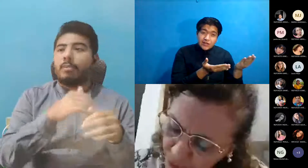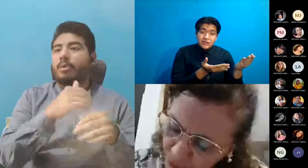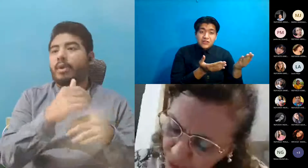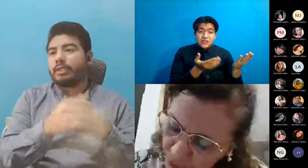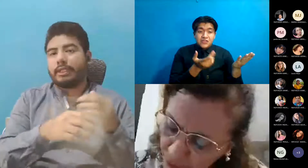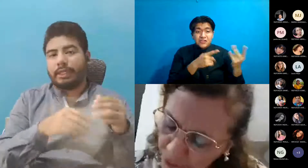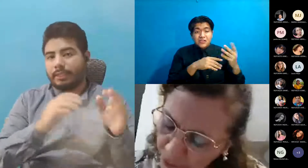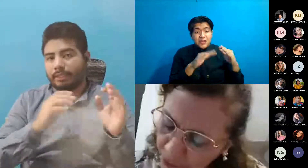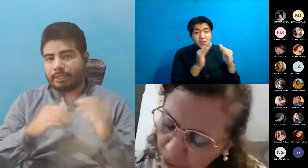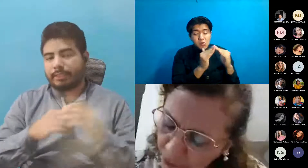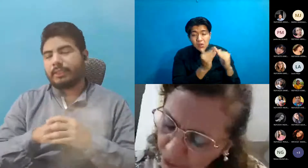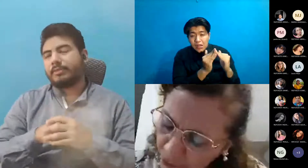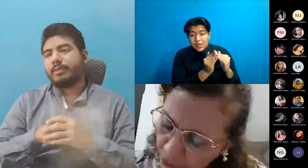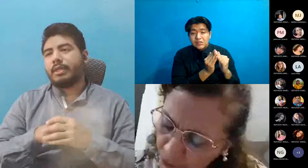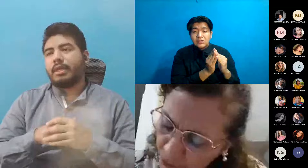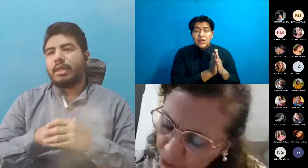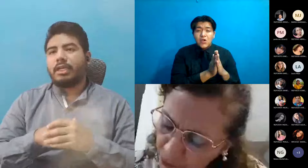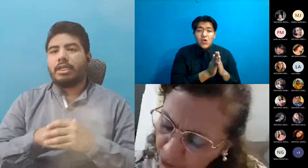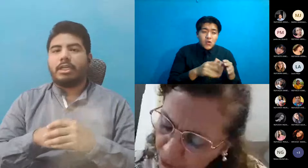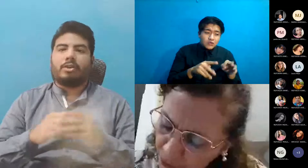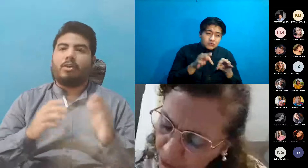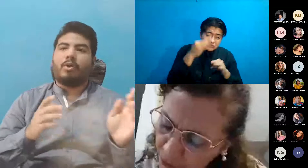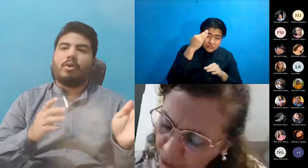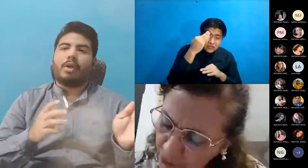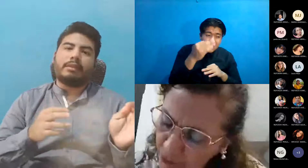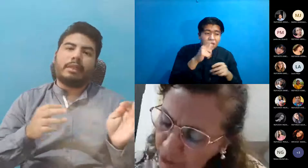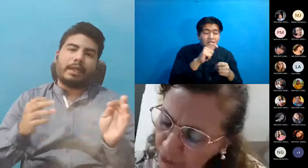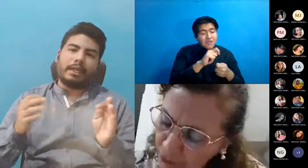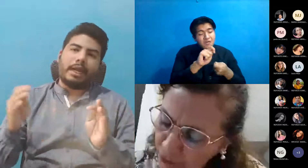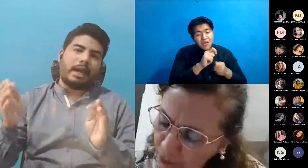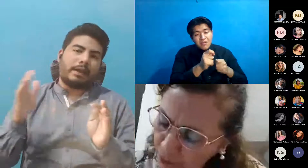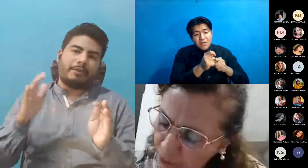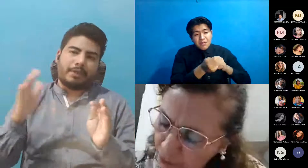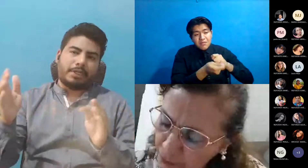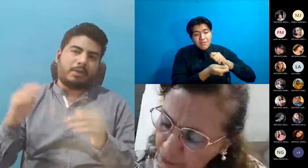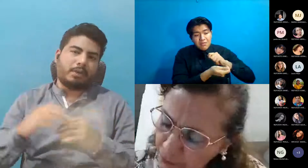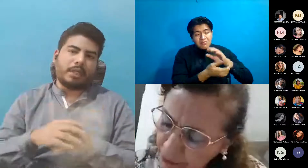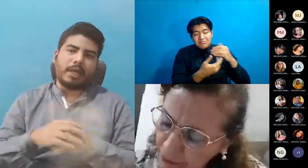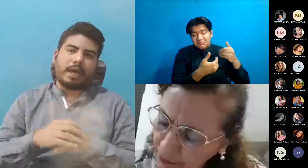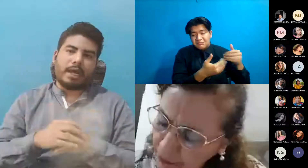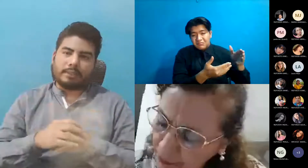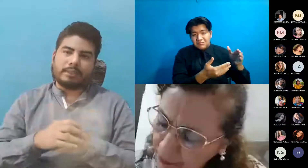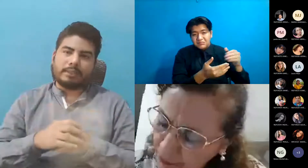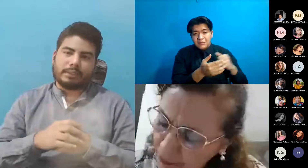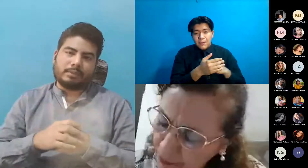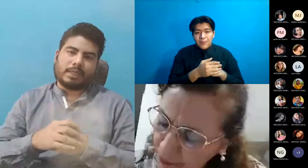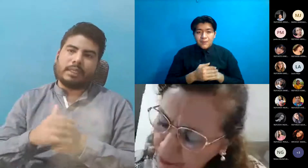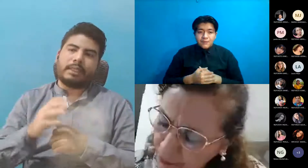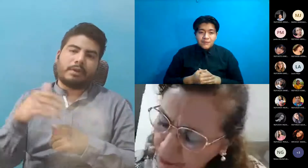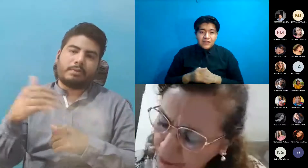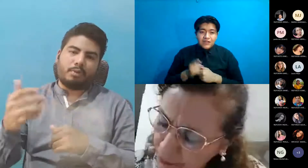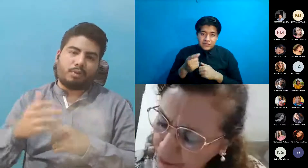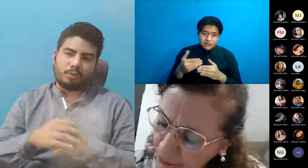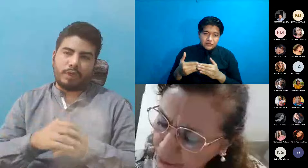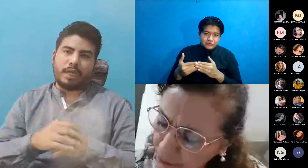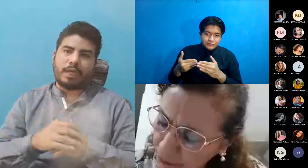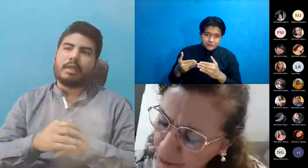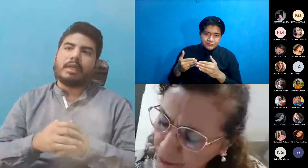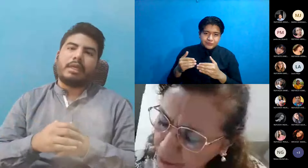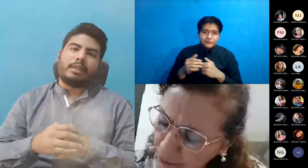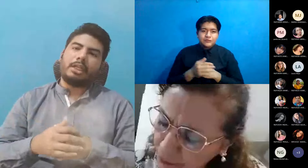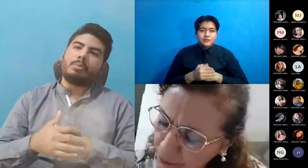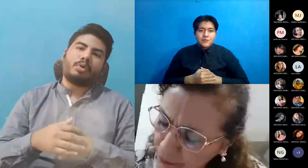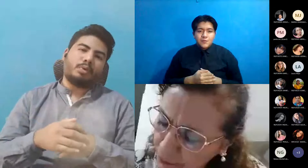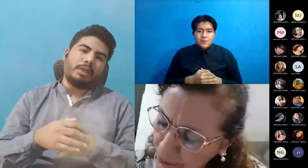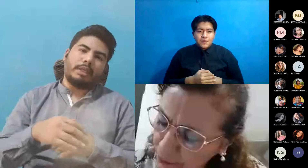trabaje con tiempo, etcétera, y lo entregue a la fecha acordada antes de eso. Se entrega el producto